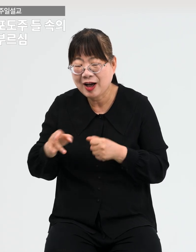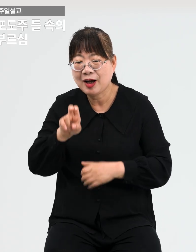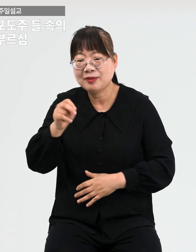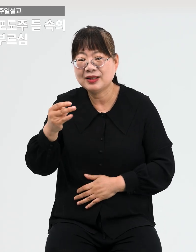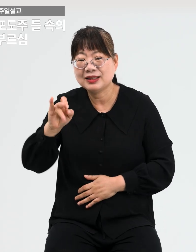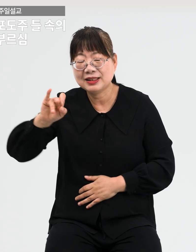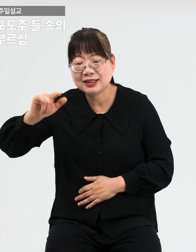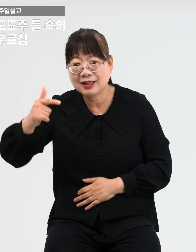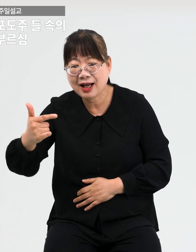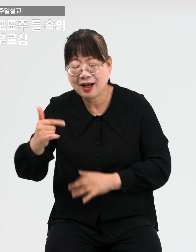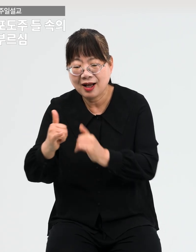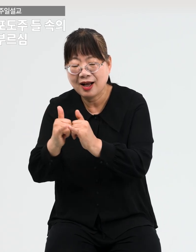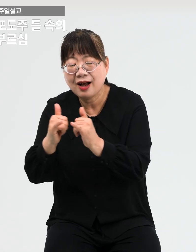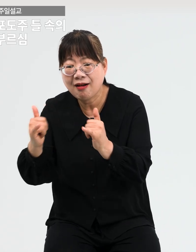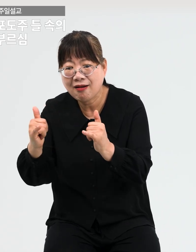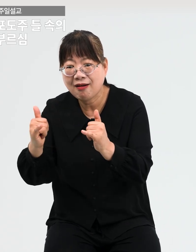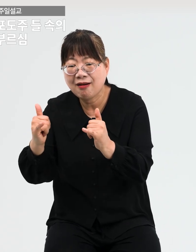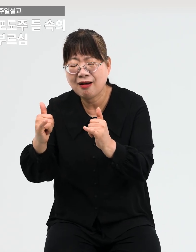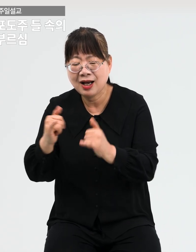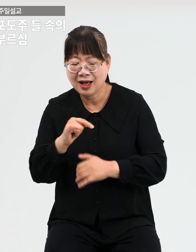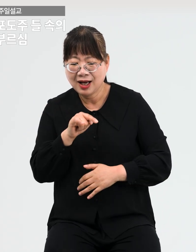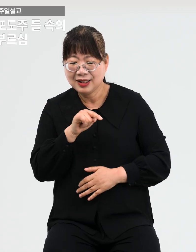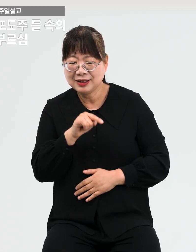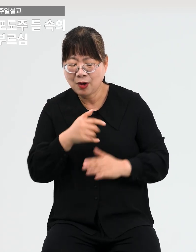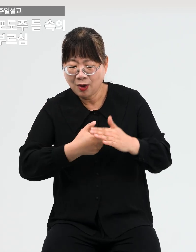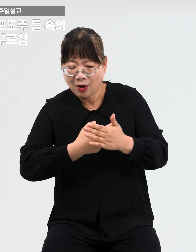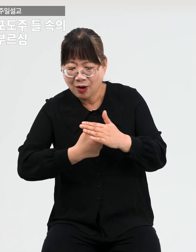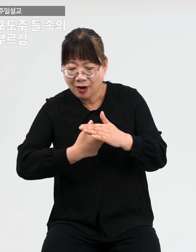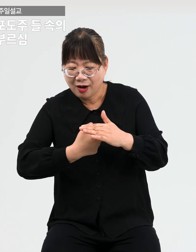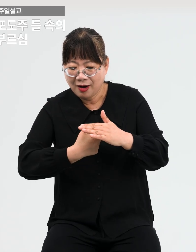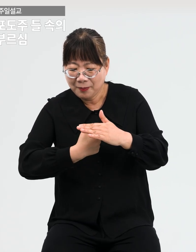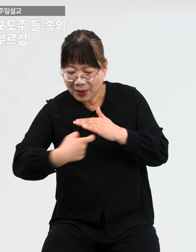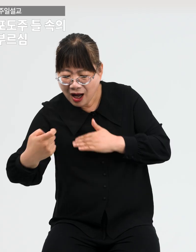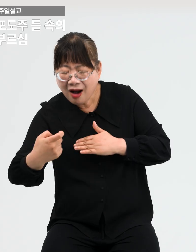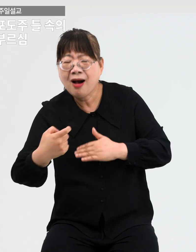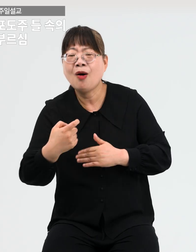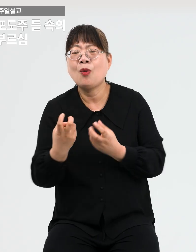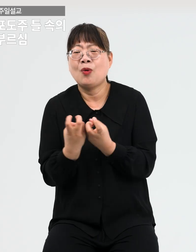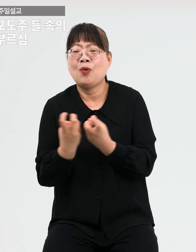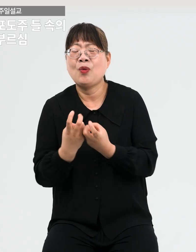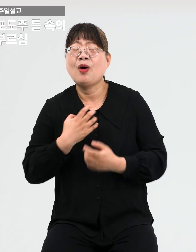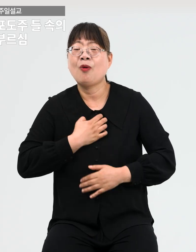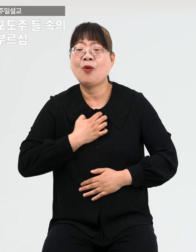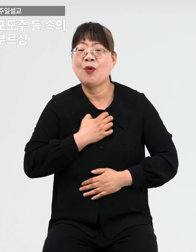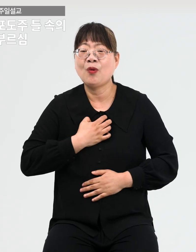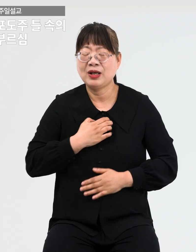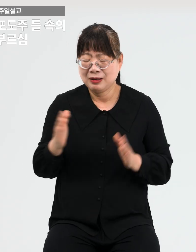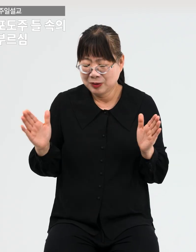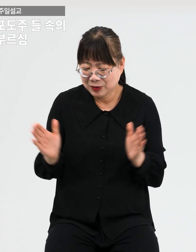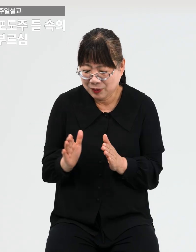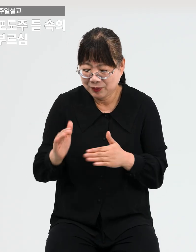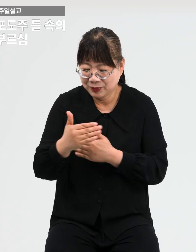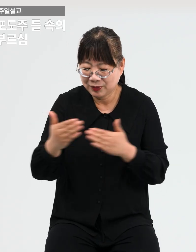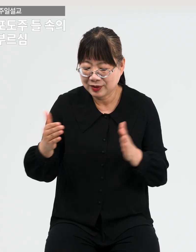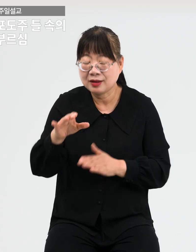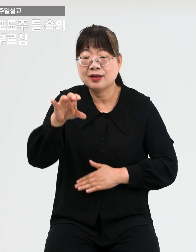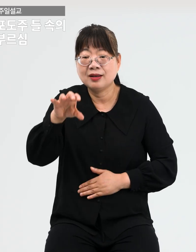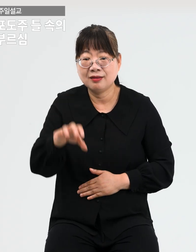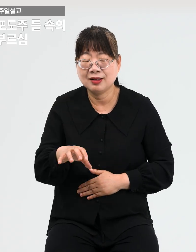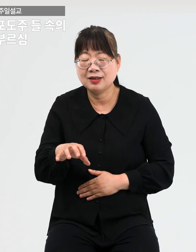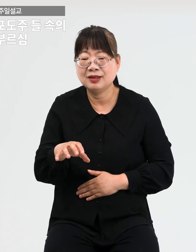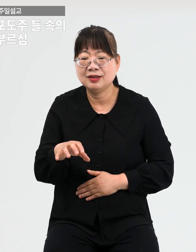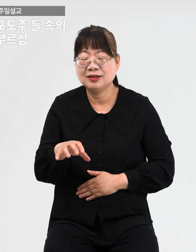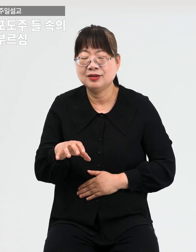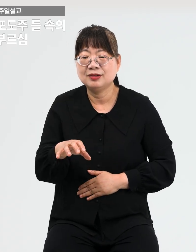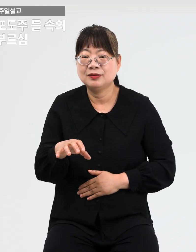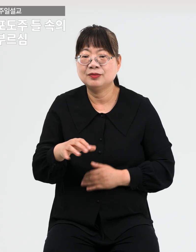미디안 사람들이 이것마저 뺏어갈까 봐 걱정이 돼서 그 좁은 공간 안에서